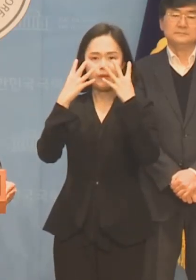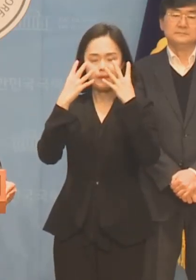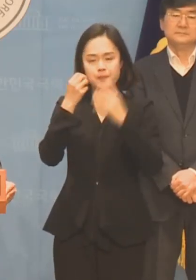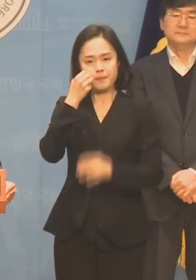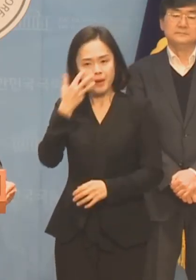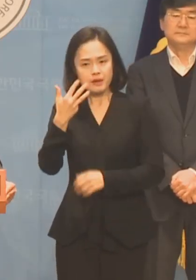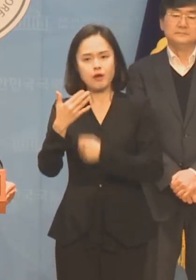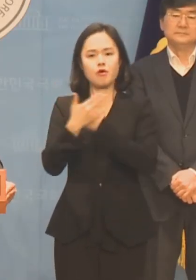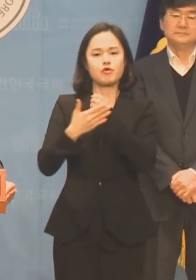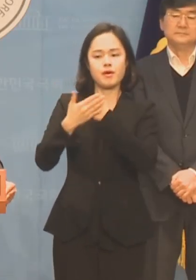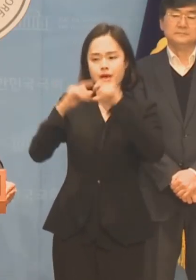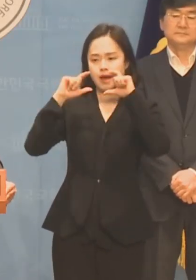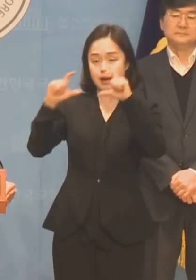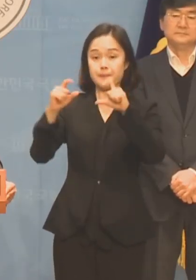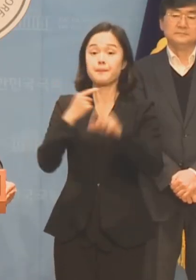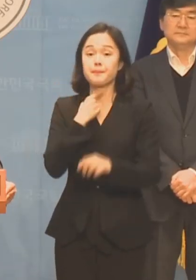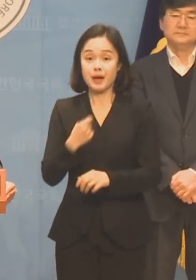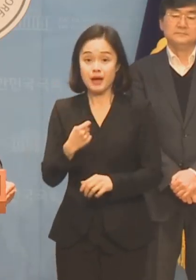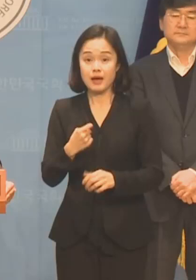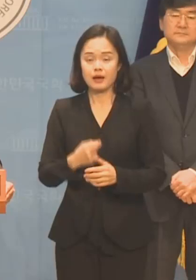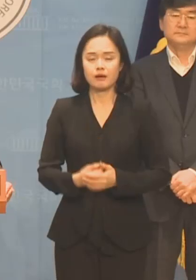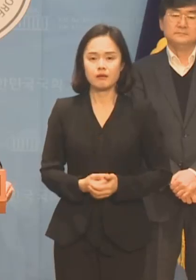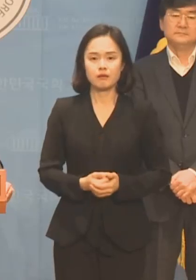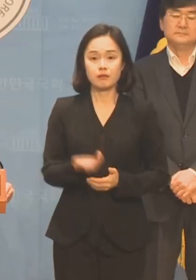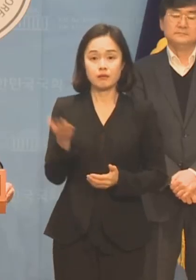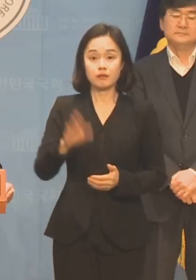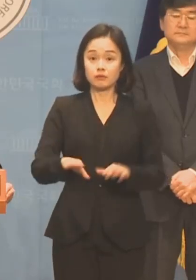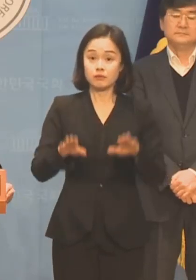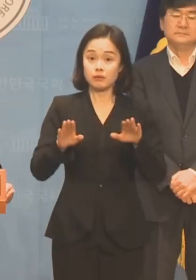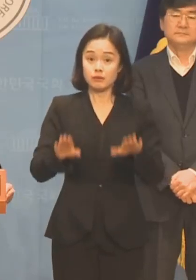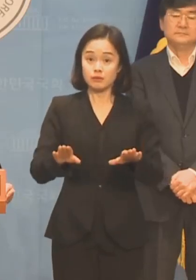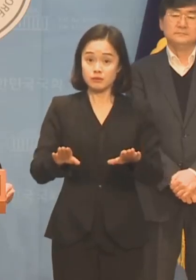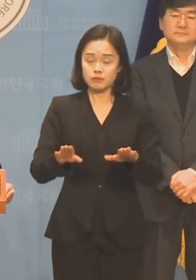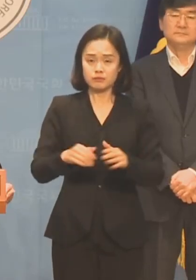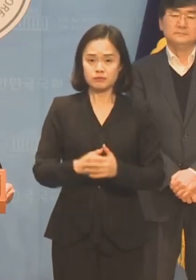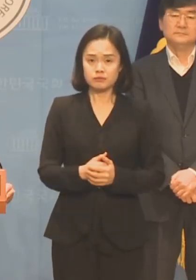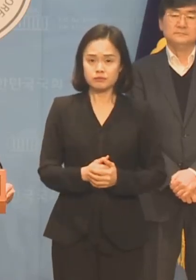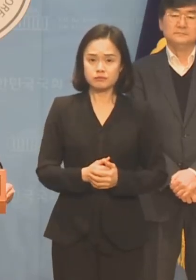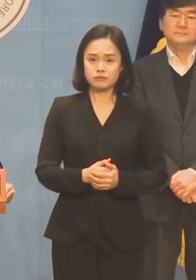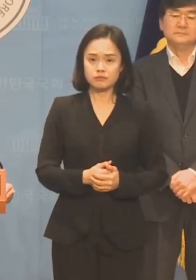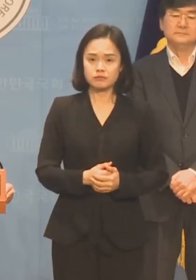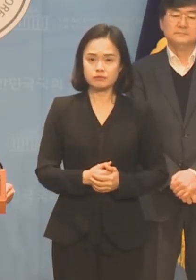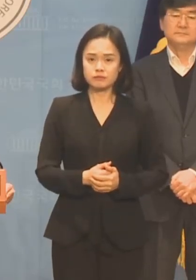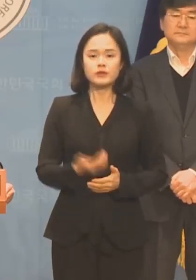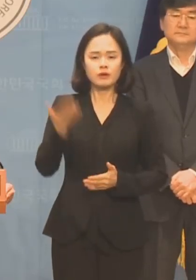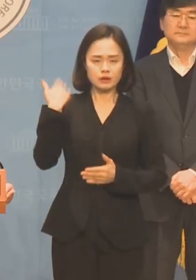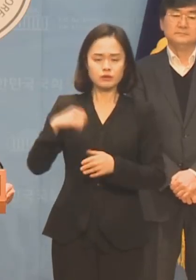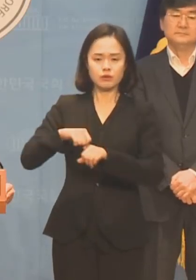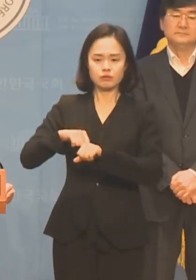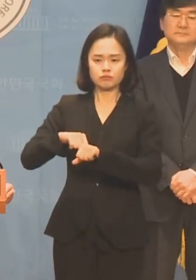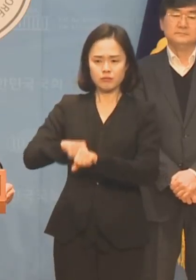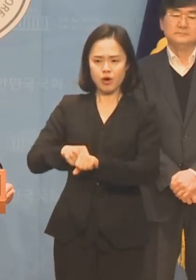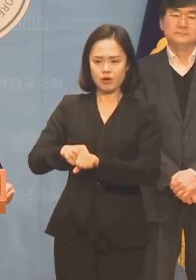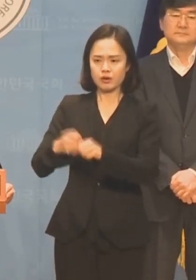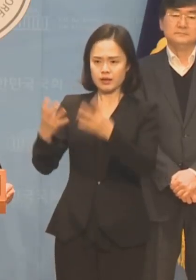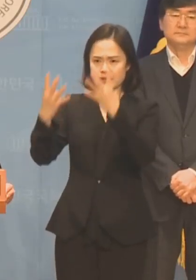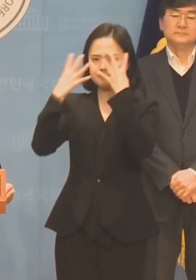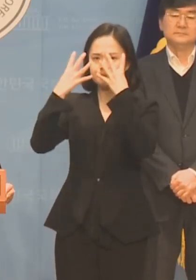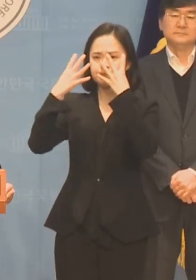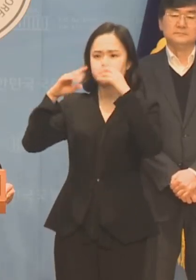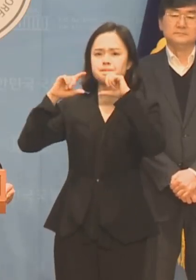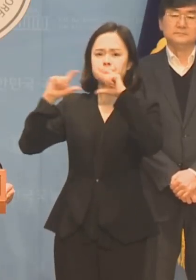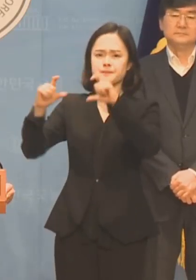하더라도 그런 부분은 전혀 고려되지 않고 계속해서 징역형으로 유지가 됐었고요. 그게